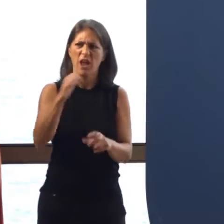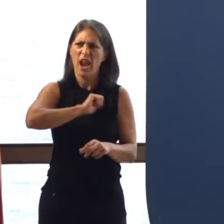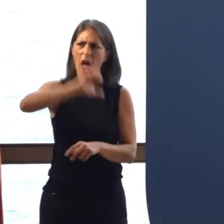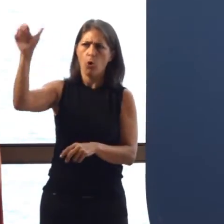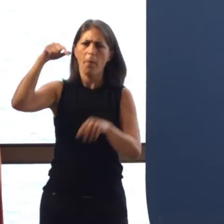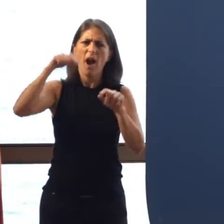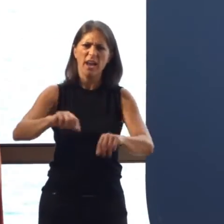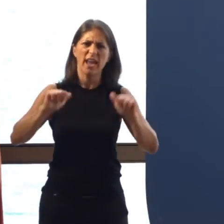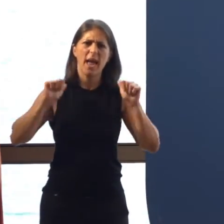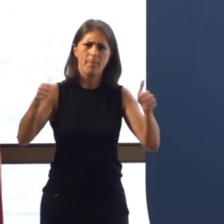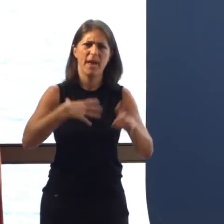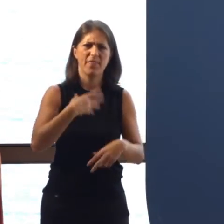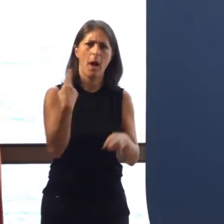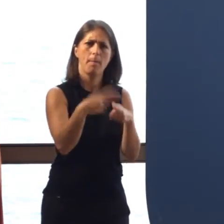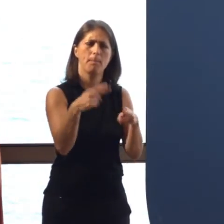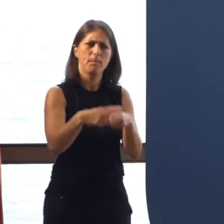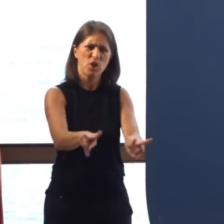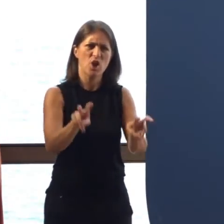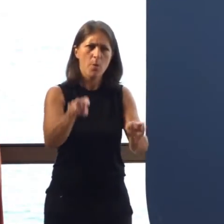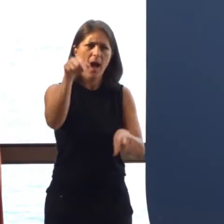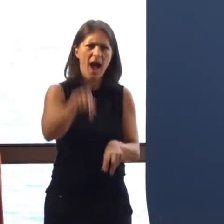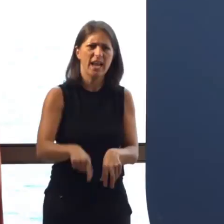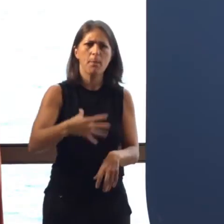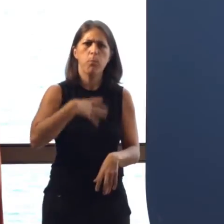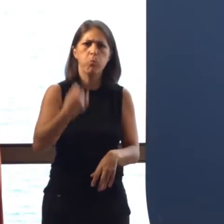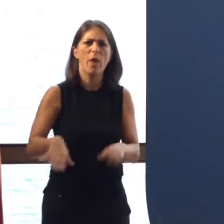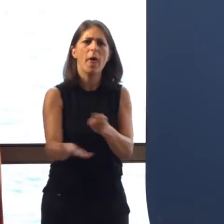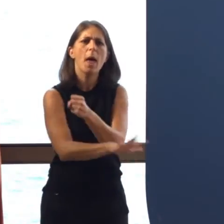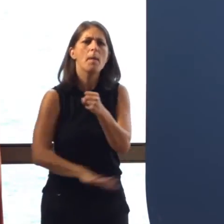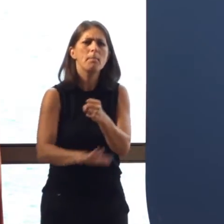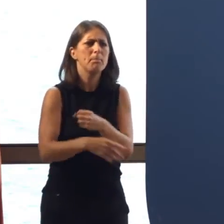É posible unha nova política en Europa baseada na